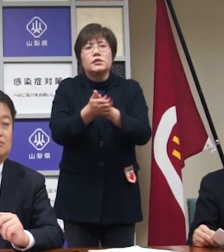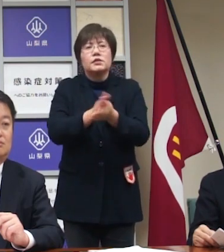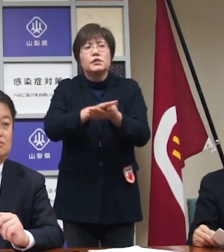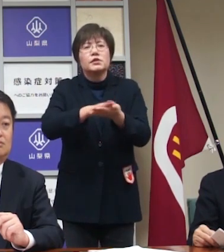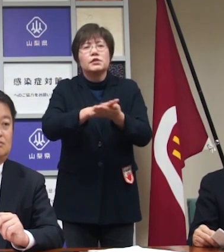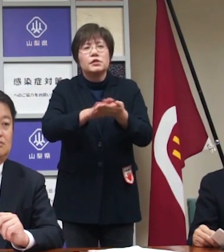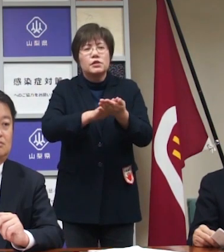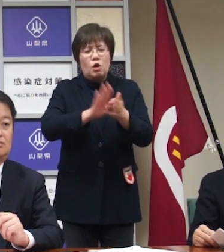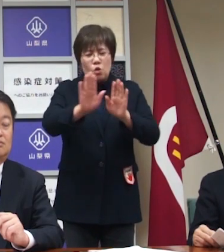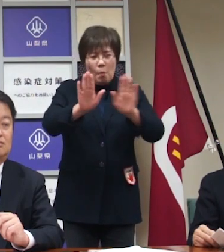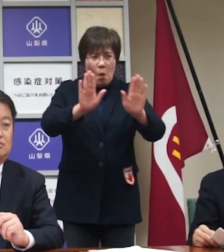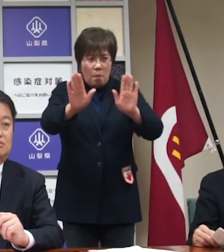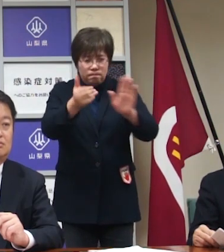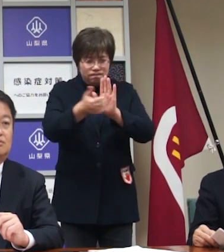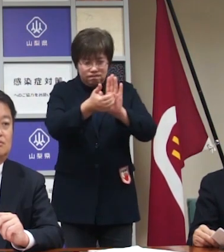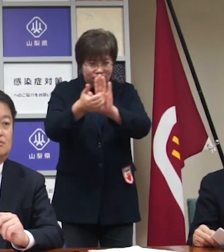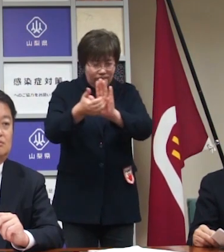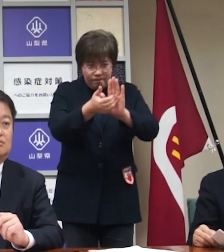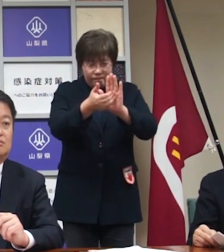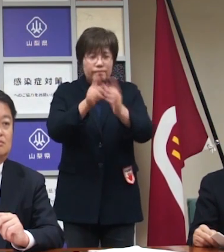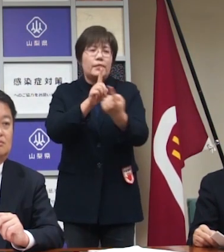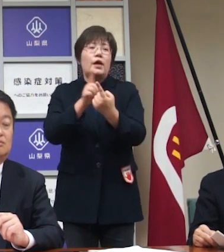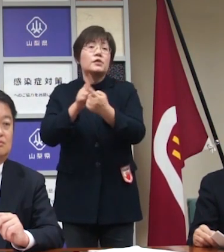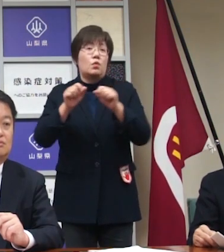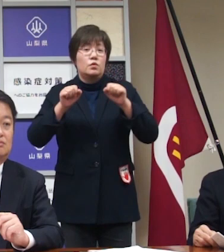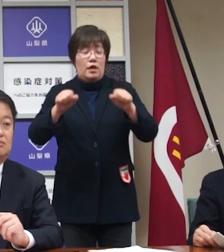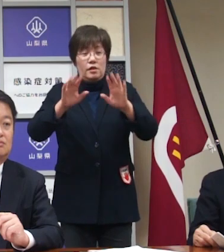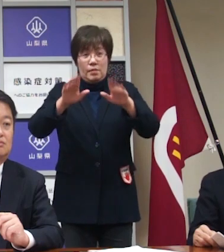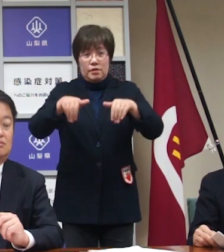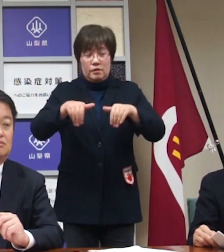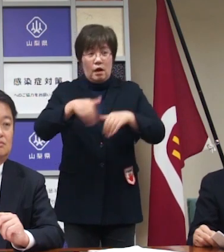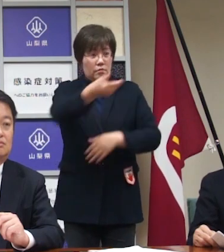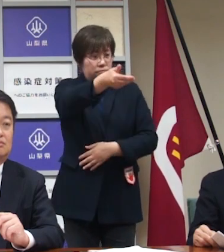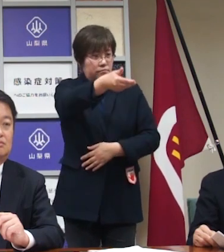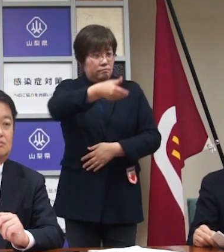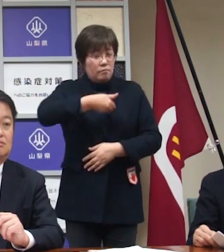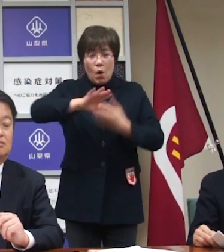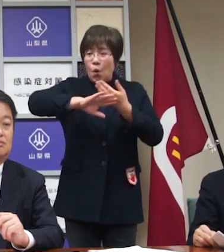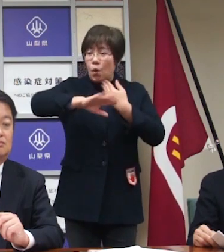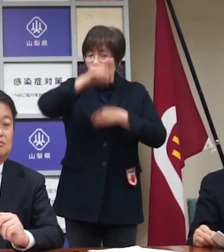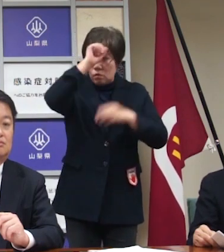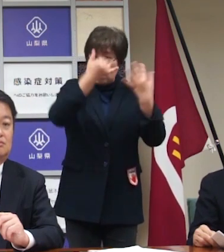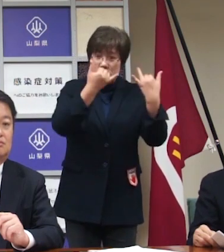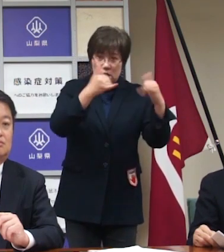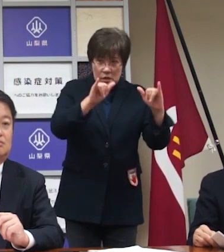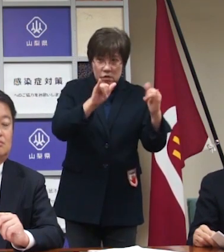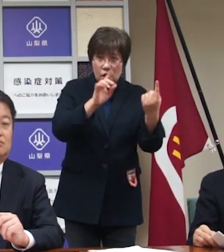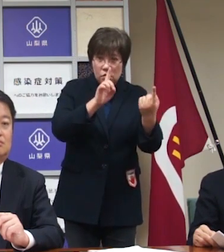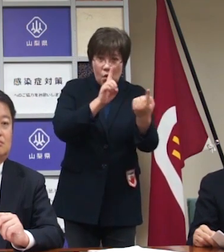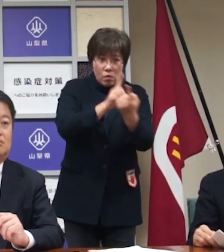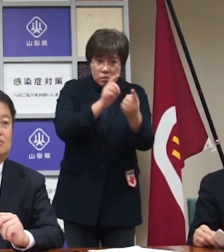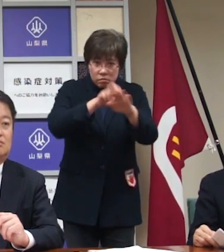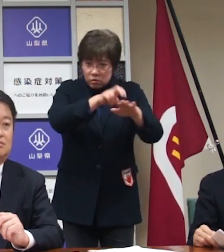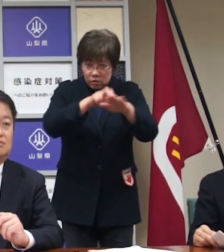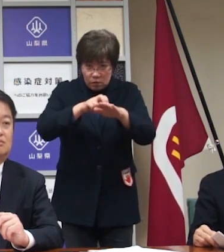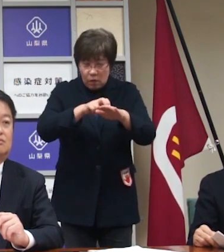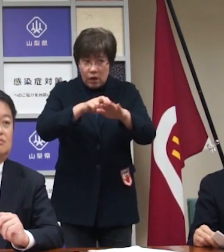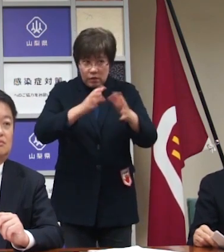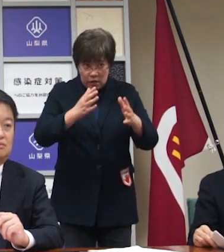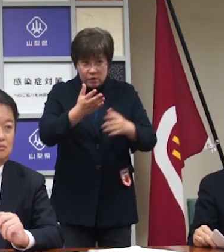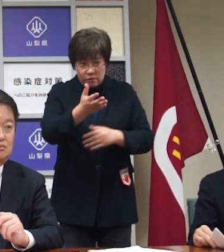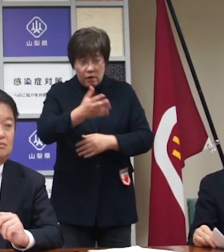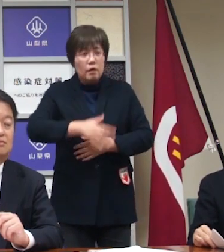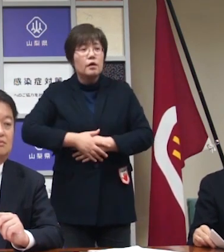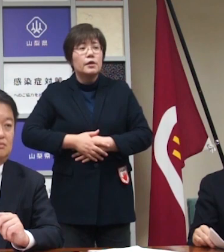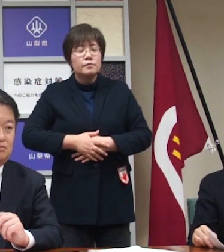予防策というのを取られていました。 他の患者さんとの接触は、 その医療機関ではなかったということです